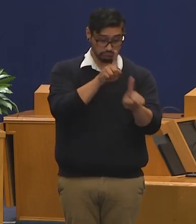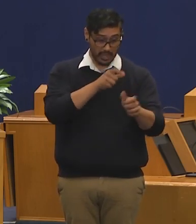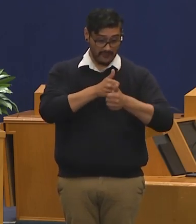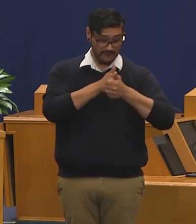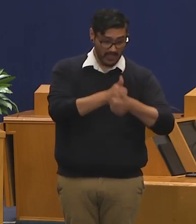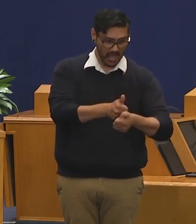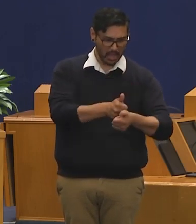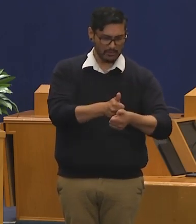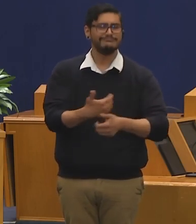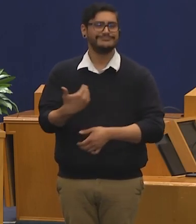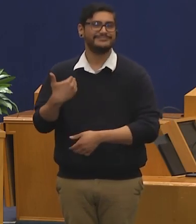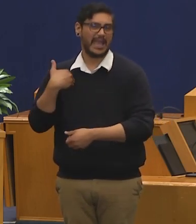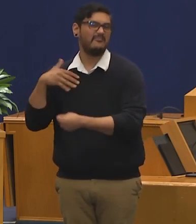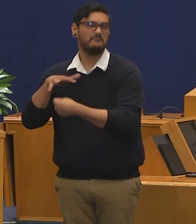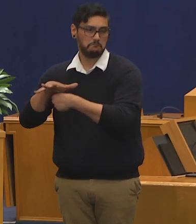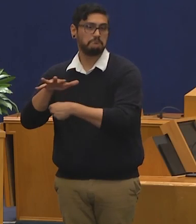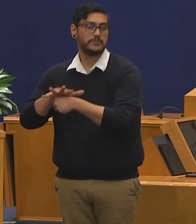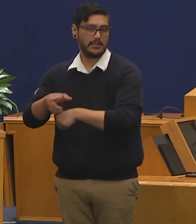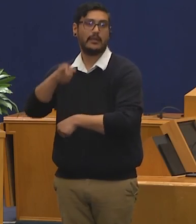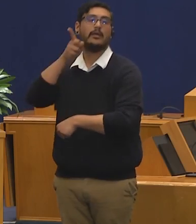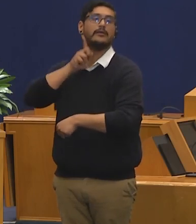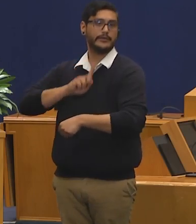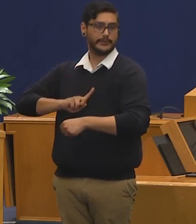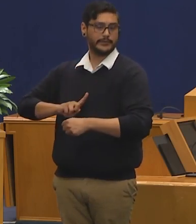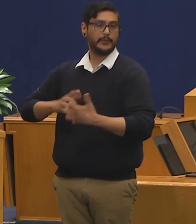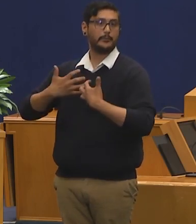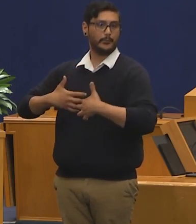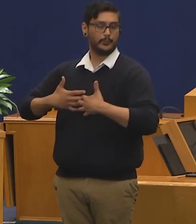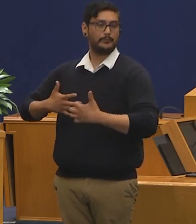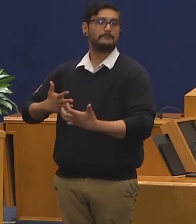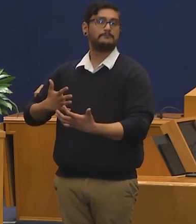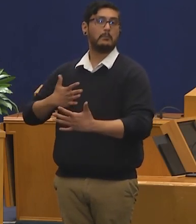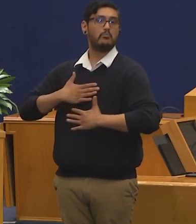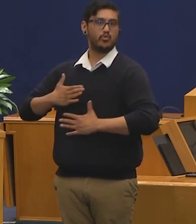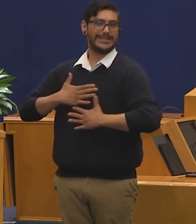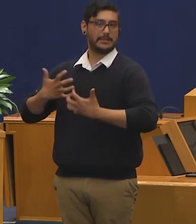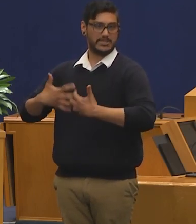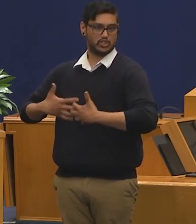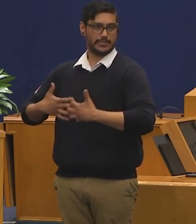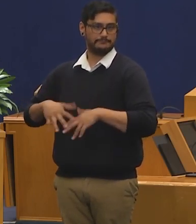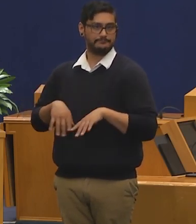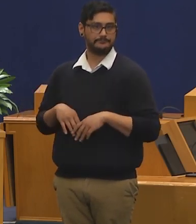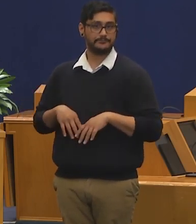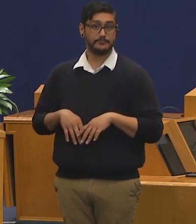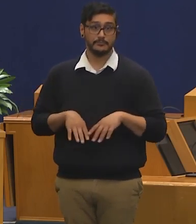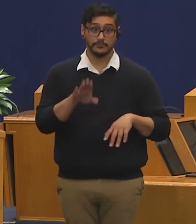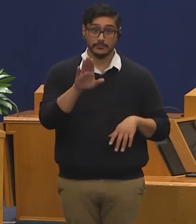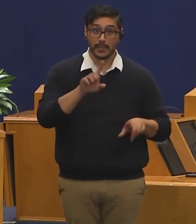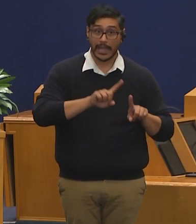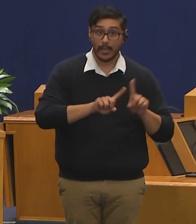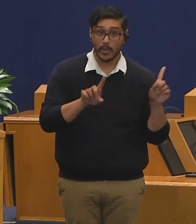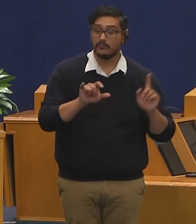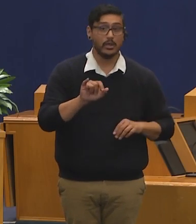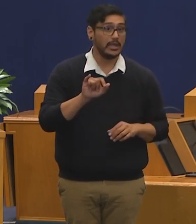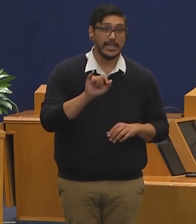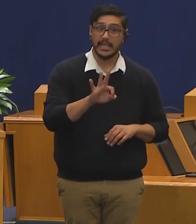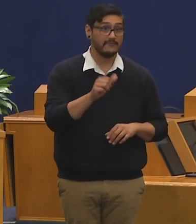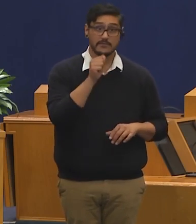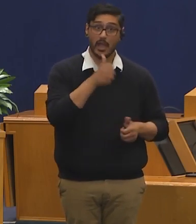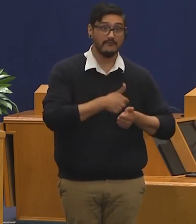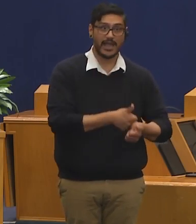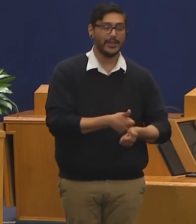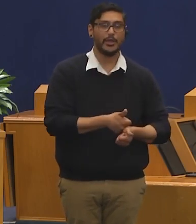Con las mismas oposiciones, no tenemos suficientes camas de cuidado intensivo.